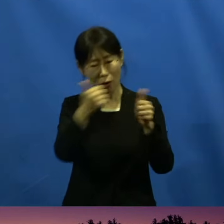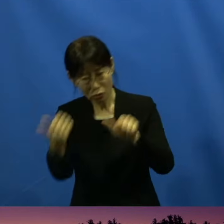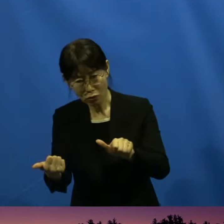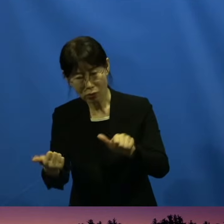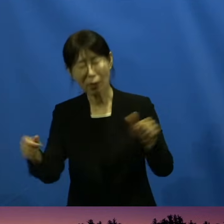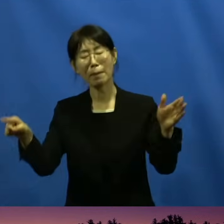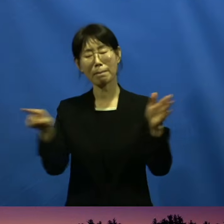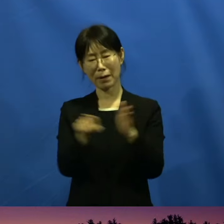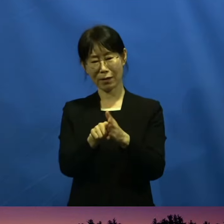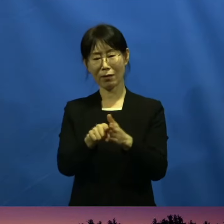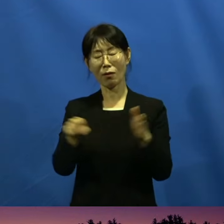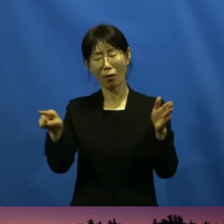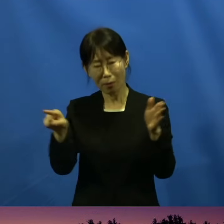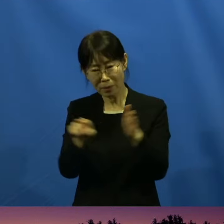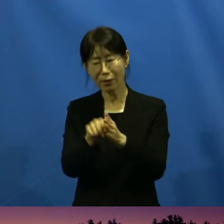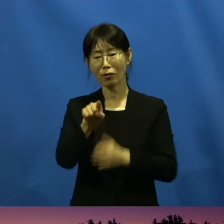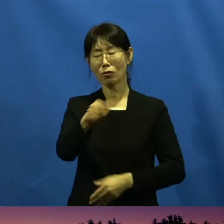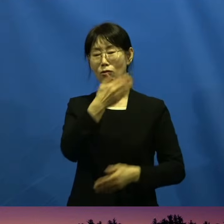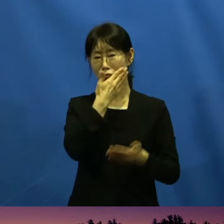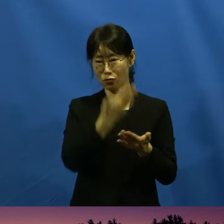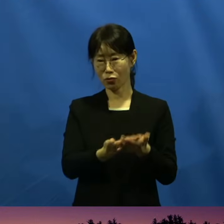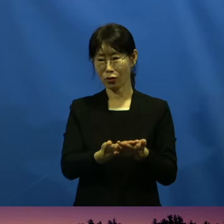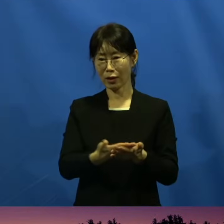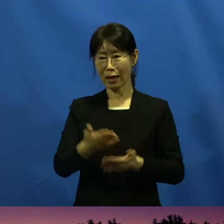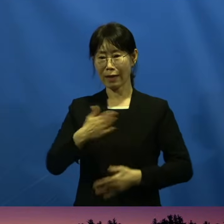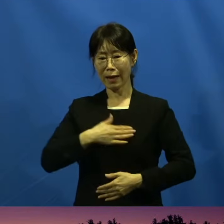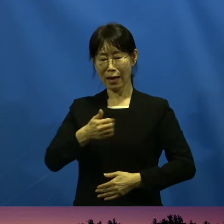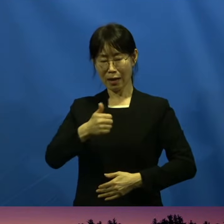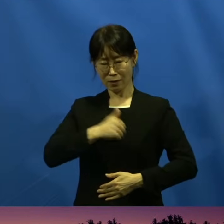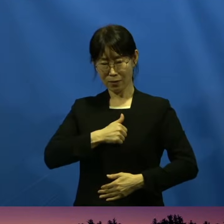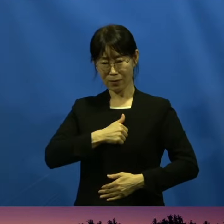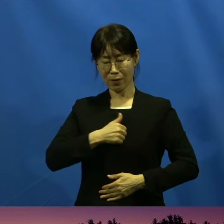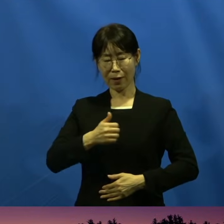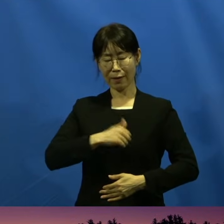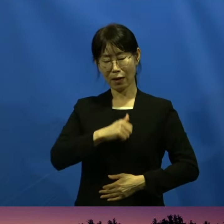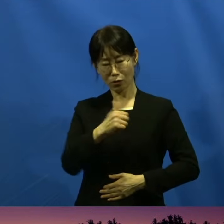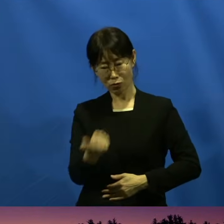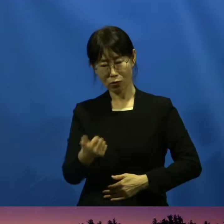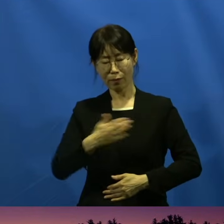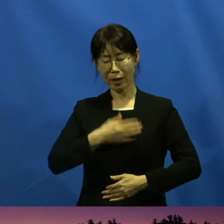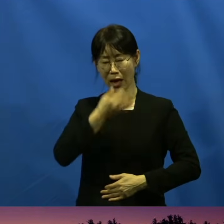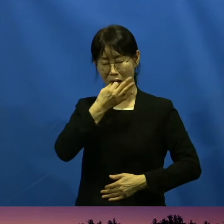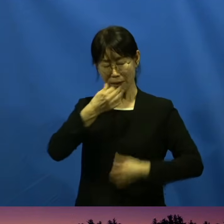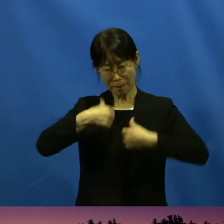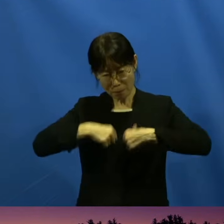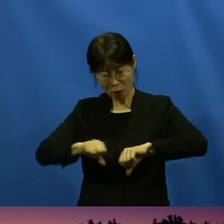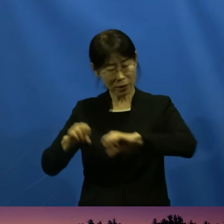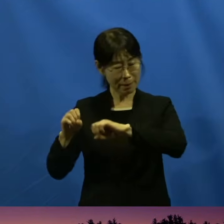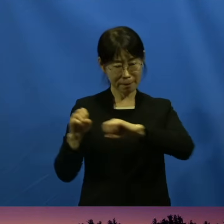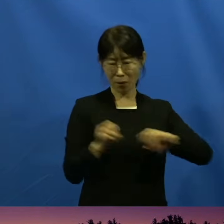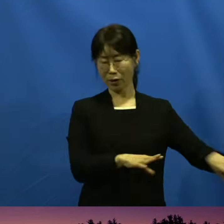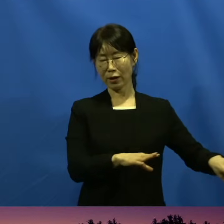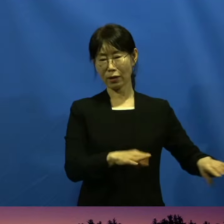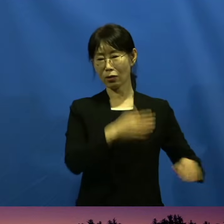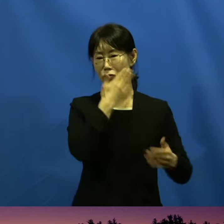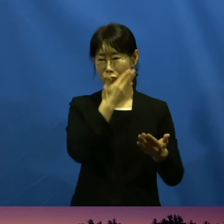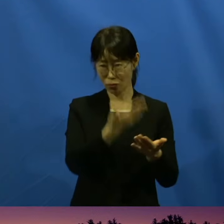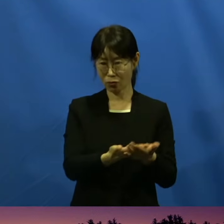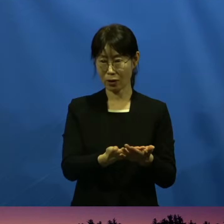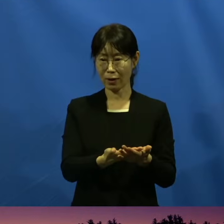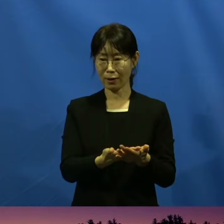없어요. 죽어야 사는 겁니다. 근데 그냥 죽는 게 아니에요. 그리스도와 함께 죽는 것입니다. 십자가